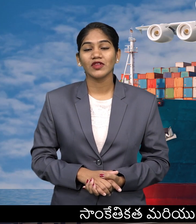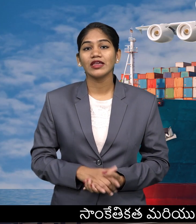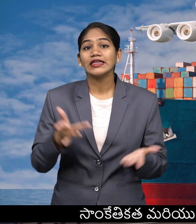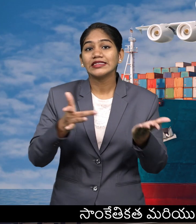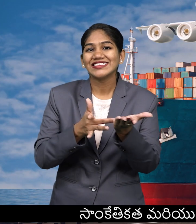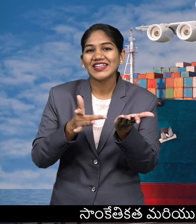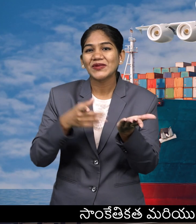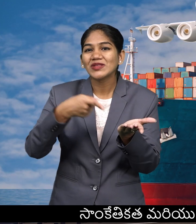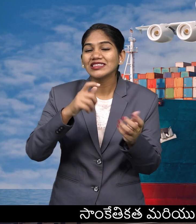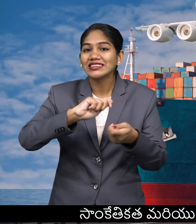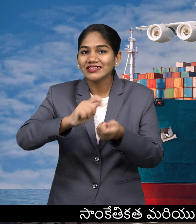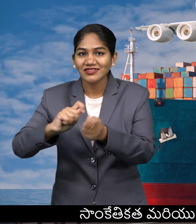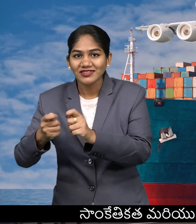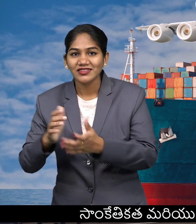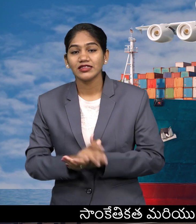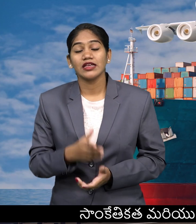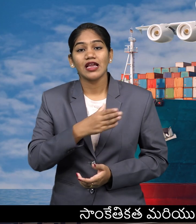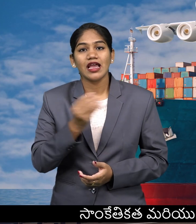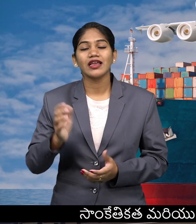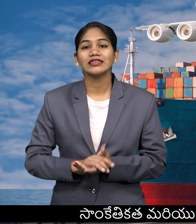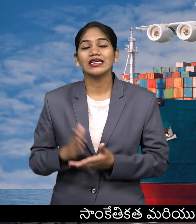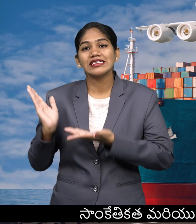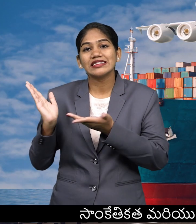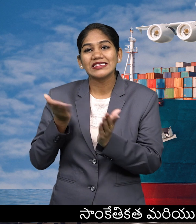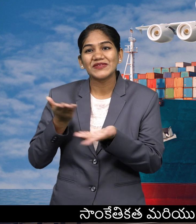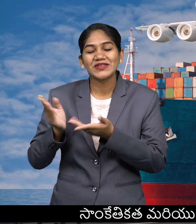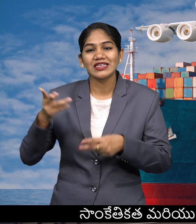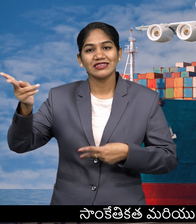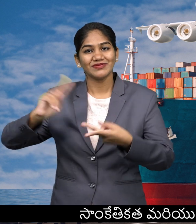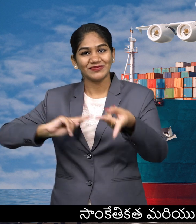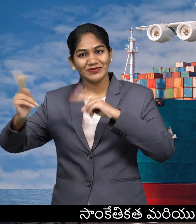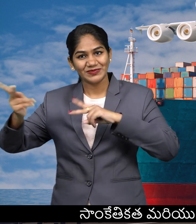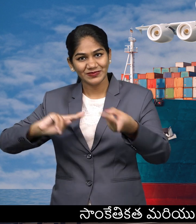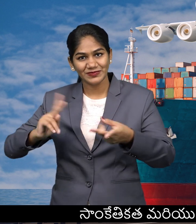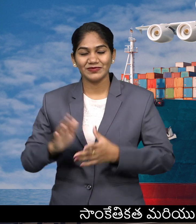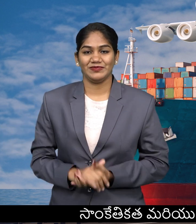సాంకేతికత మరియు సేవల ఎగుమతులలో మార్పులు.